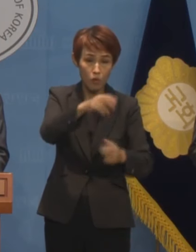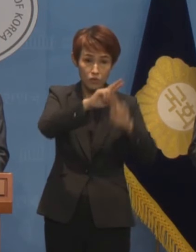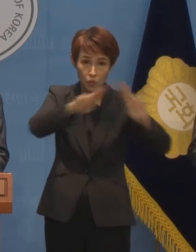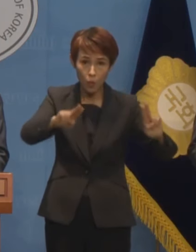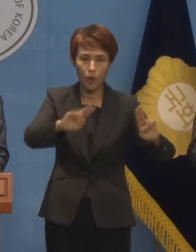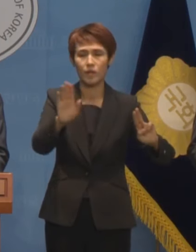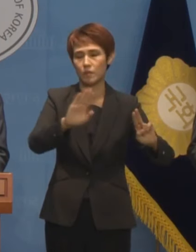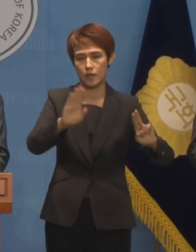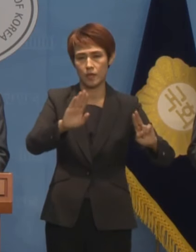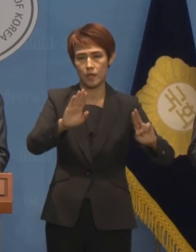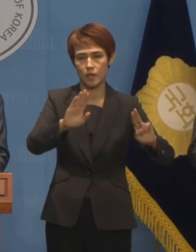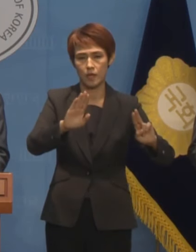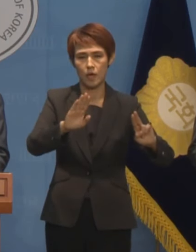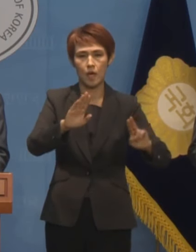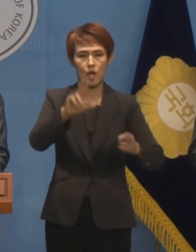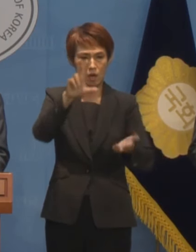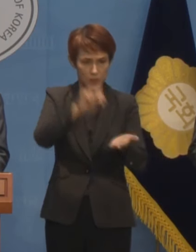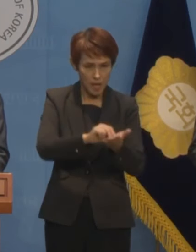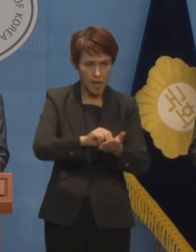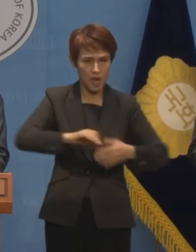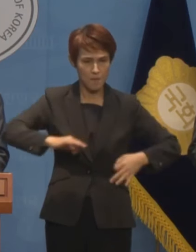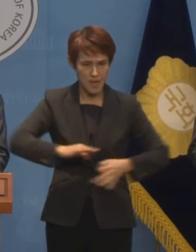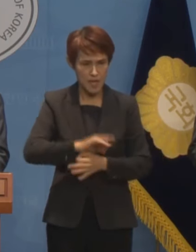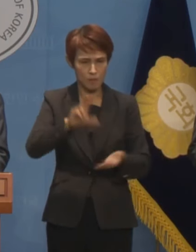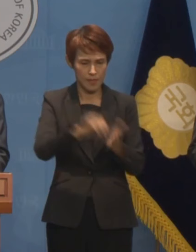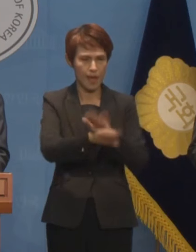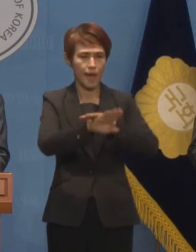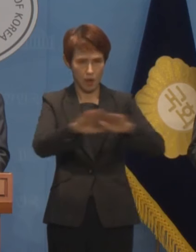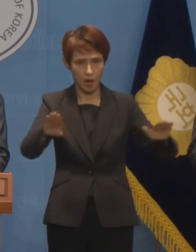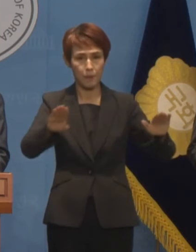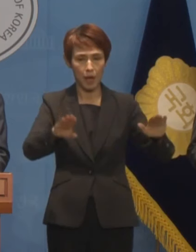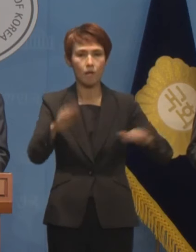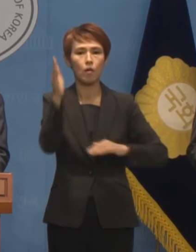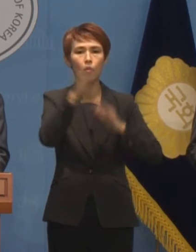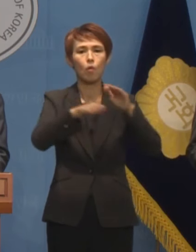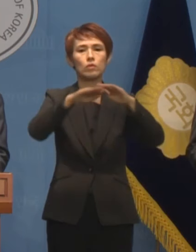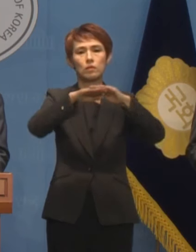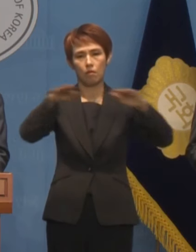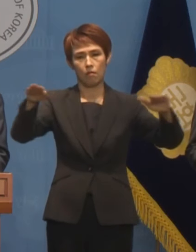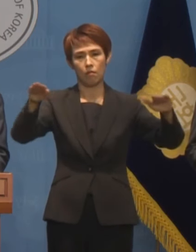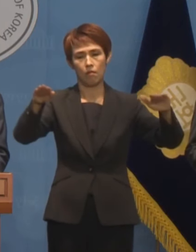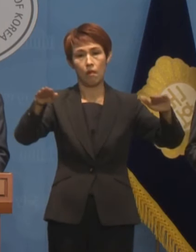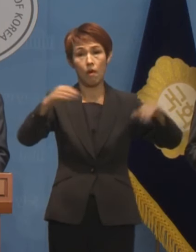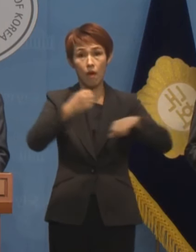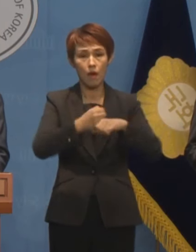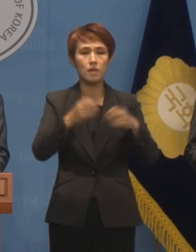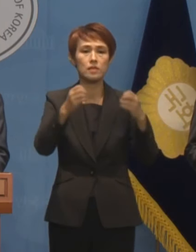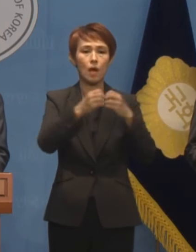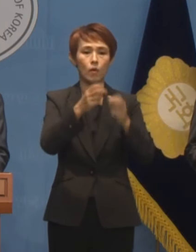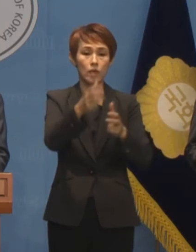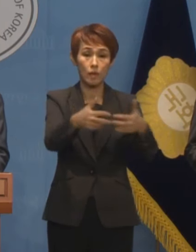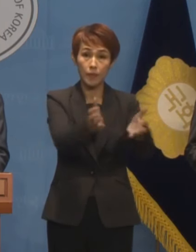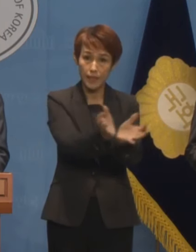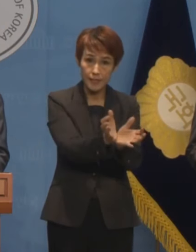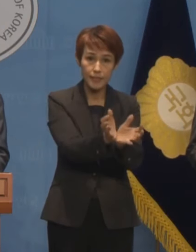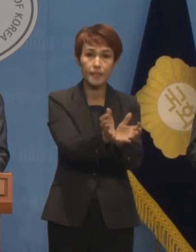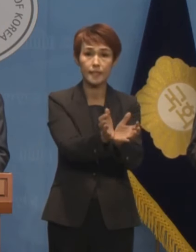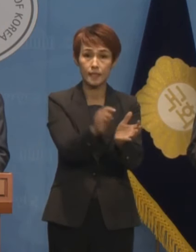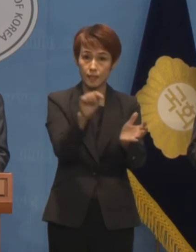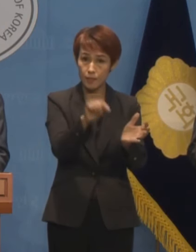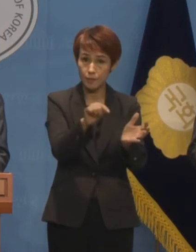오히려 문제와 비리를 척결해서 진정한 공정성과 투명성을 바탕으로 창원 산단을